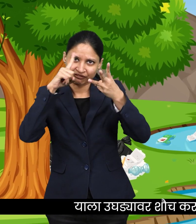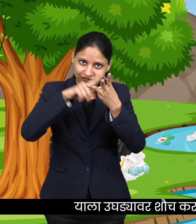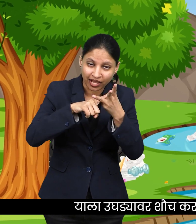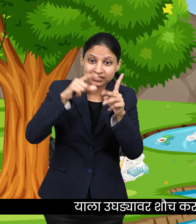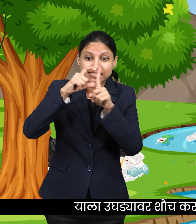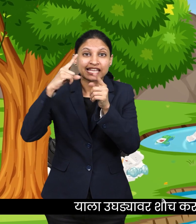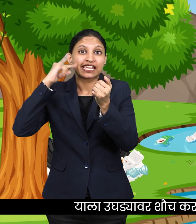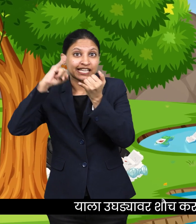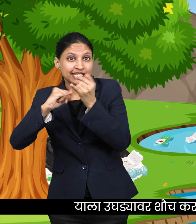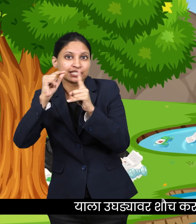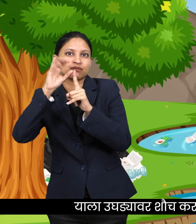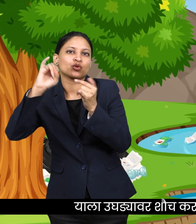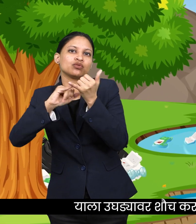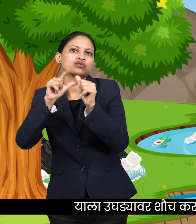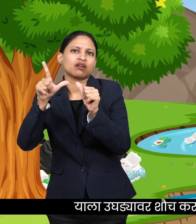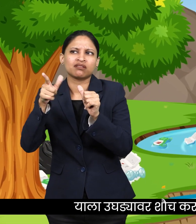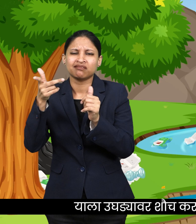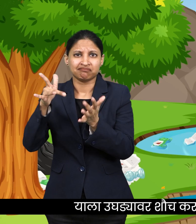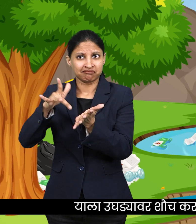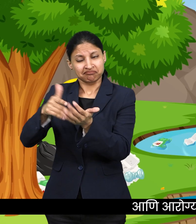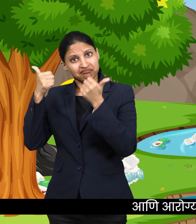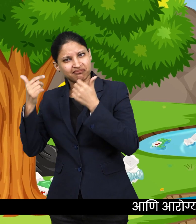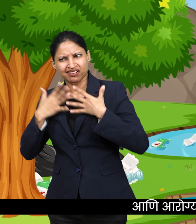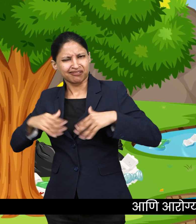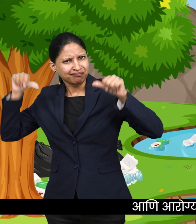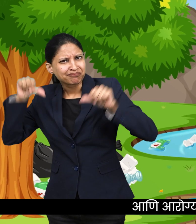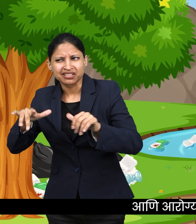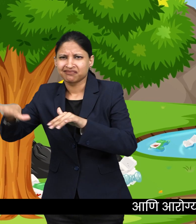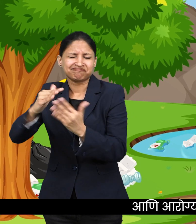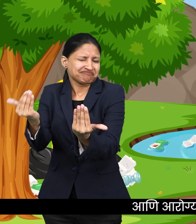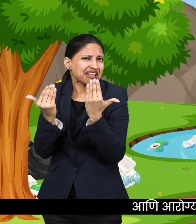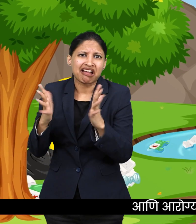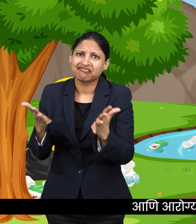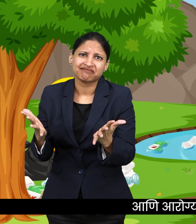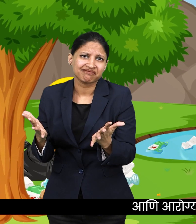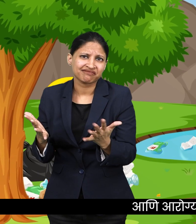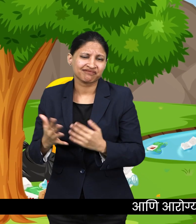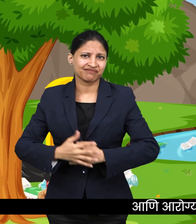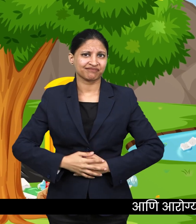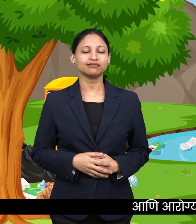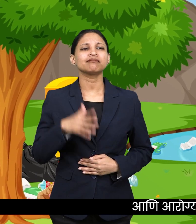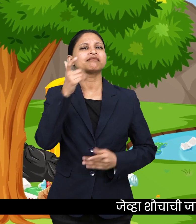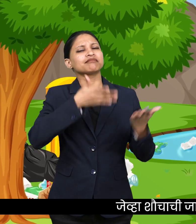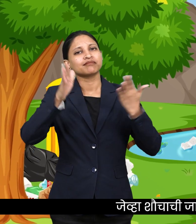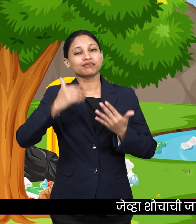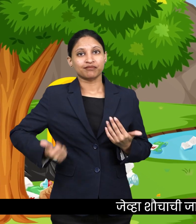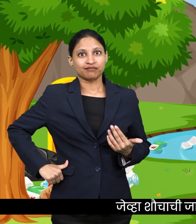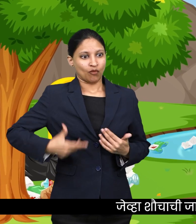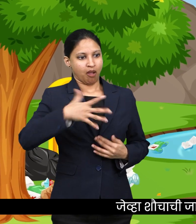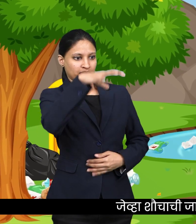म्हणतात आणि ते खूप असुरक्षित आणि आरोग्यासाठी हानिकारक आहे. जेव्हा